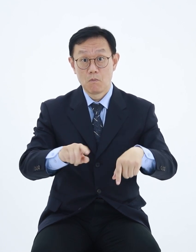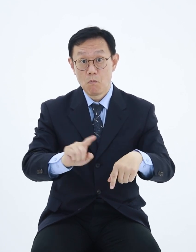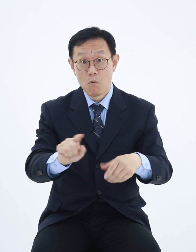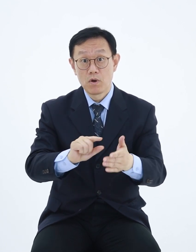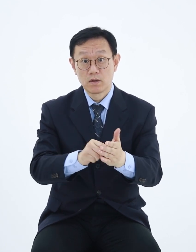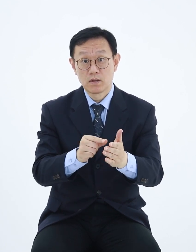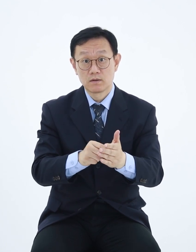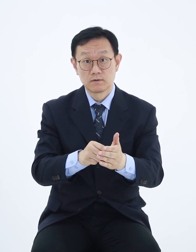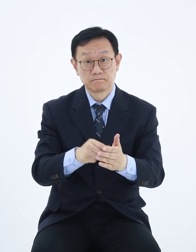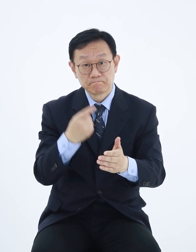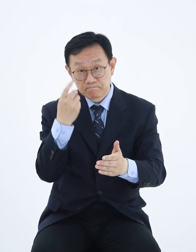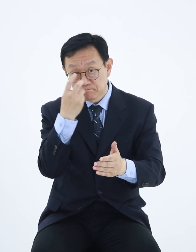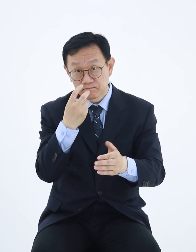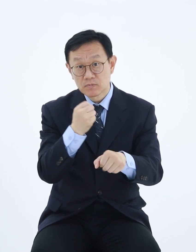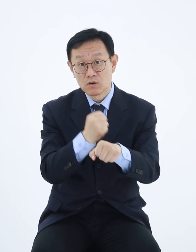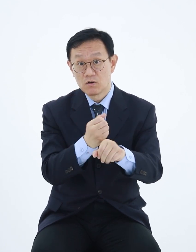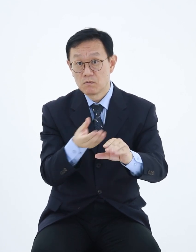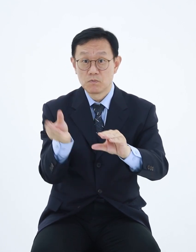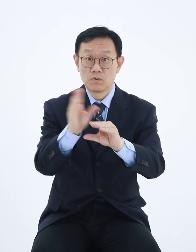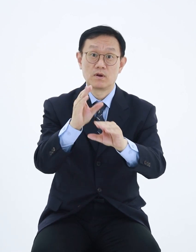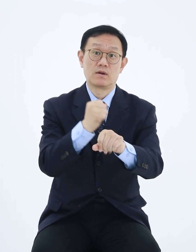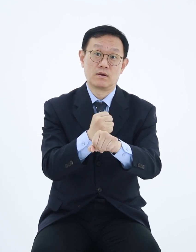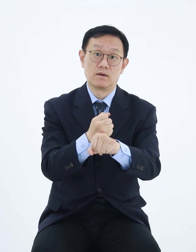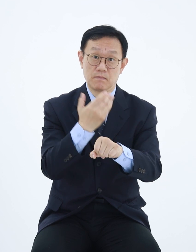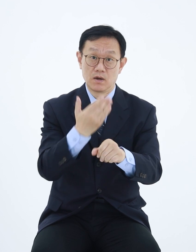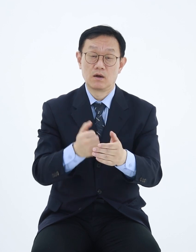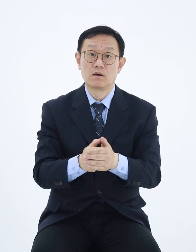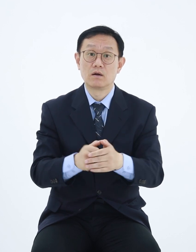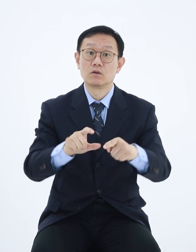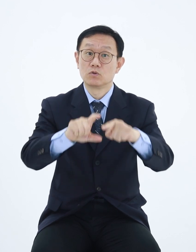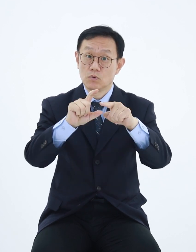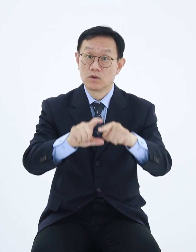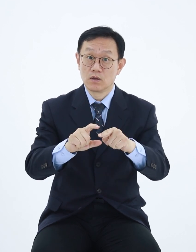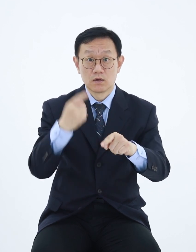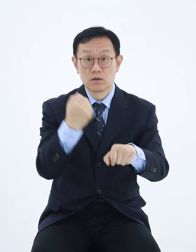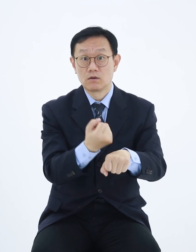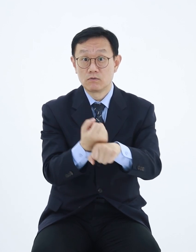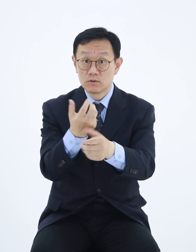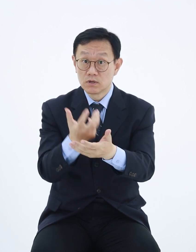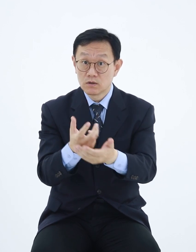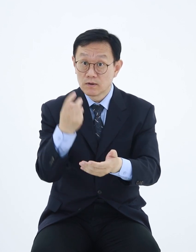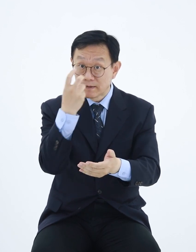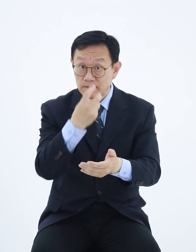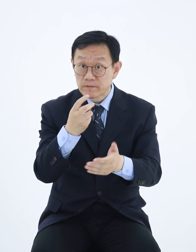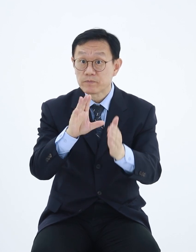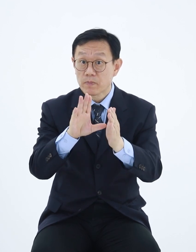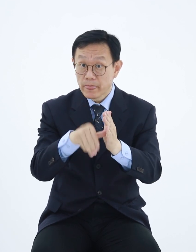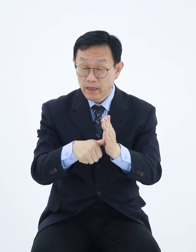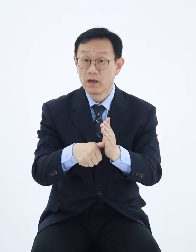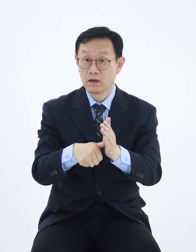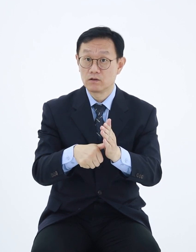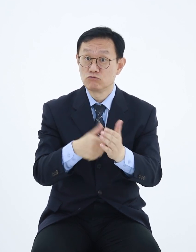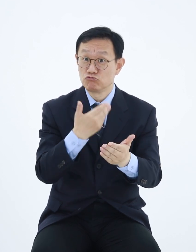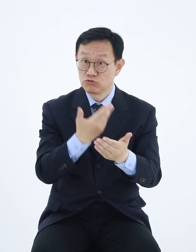가늠하고 보완해 나갈 수 있는 것입니다. 통계 및 연구자료 조사 시 고려해야 할 사항들이 있습니다.